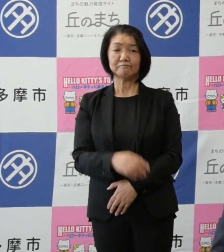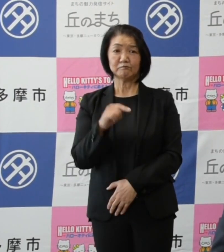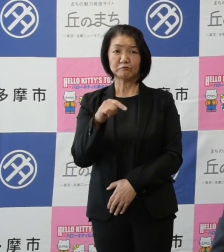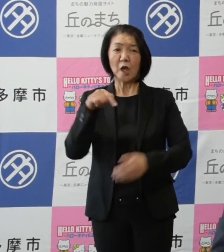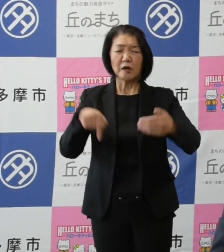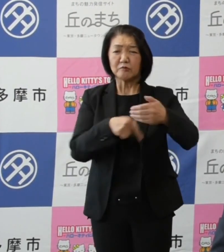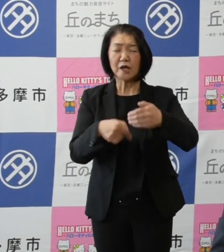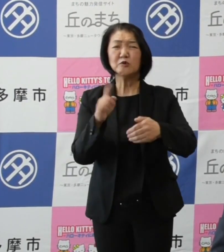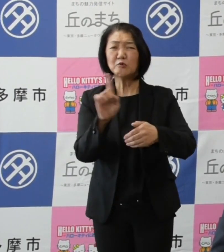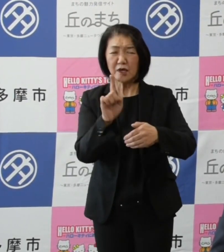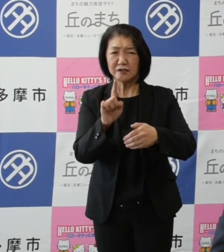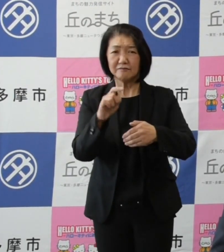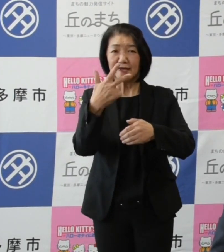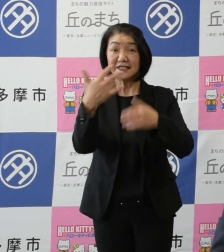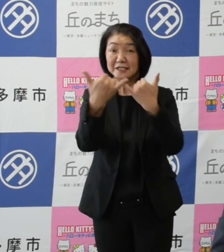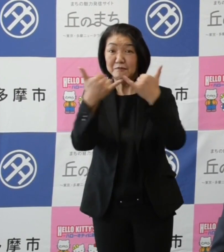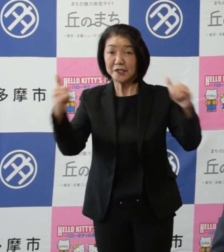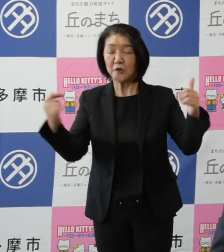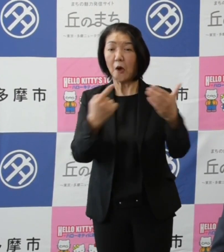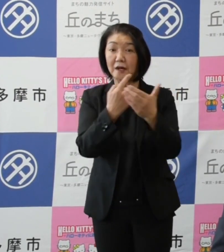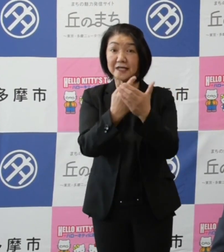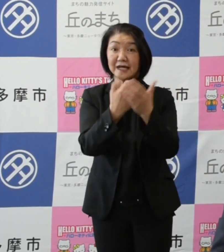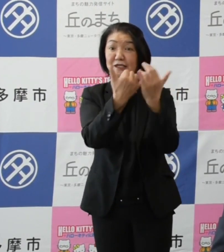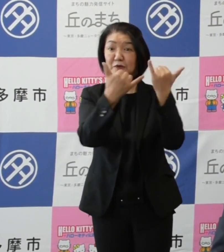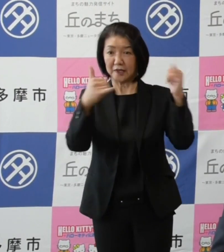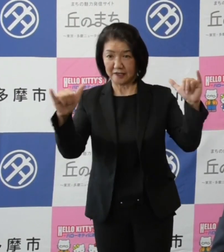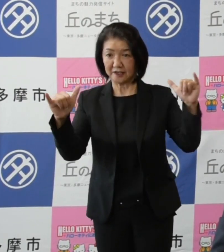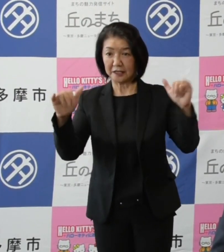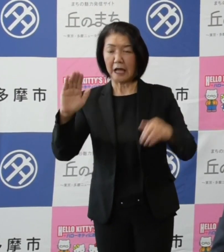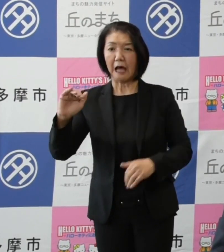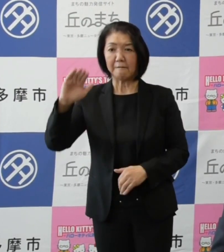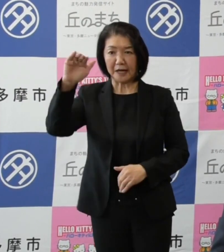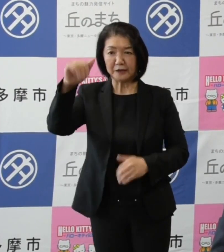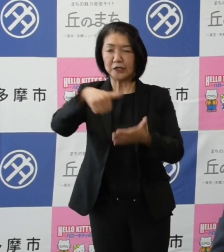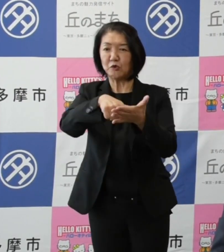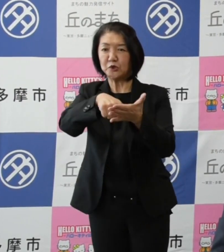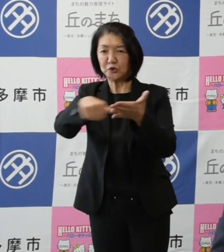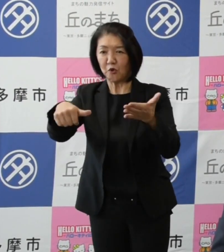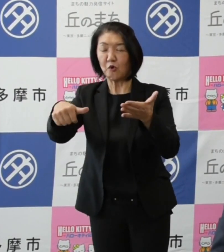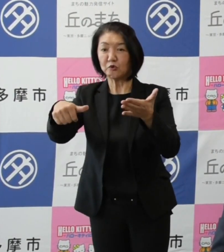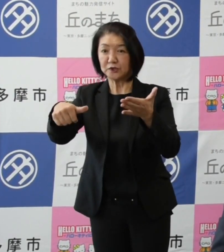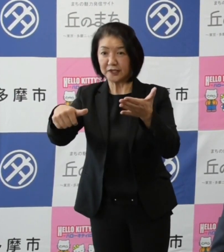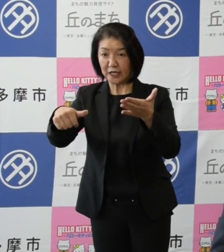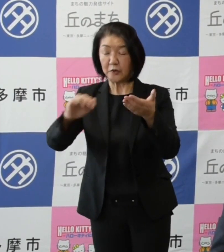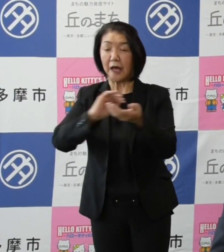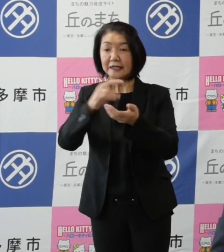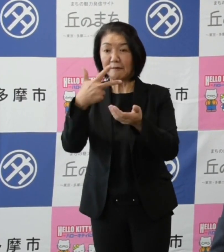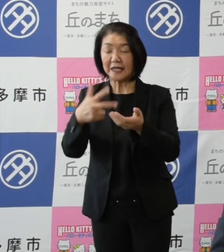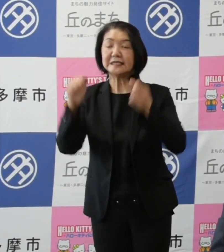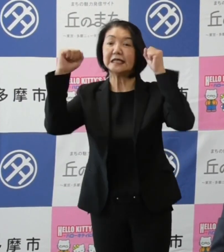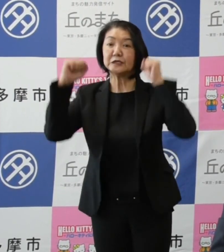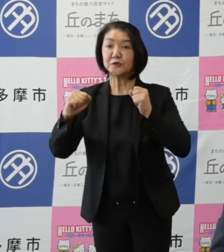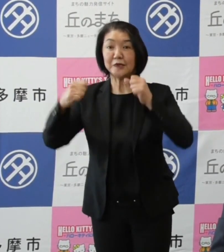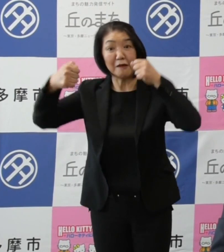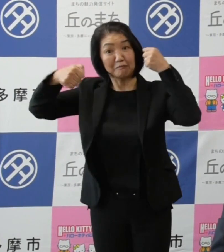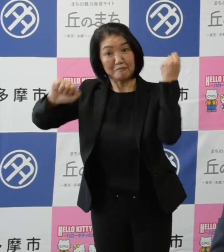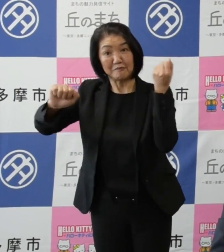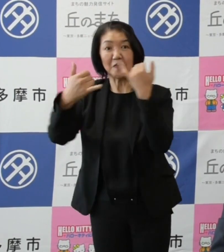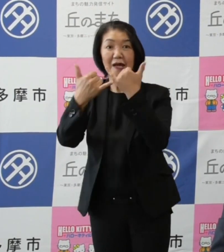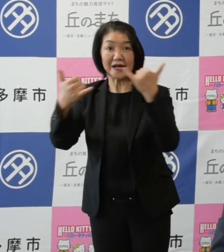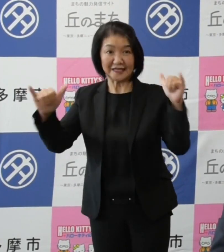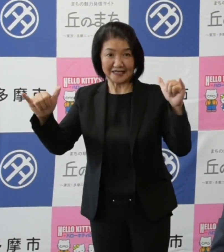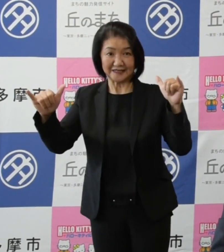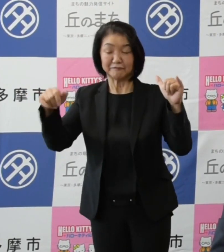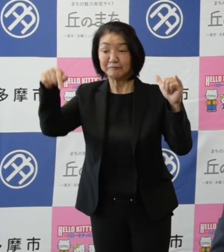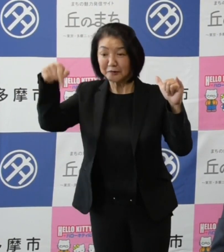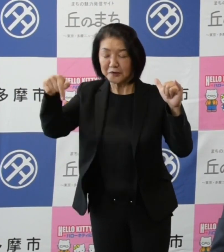市民参加者とパルテノン多摩レジデントアーティストの皆さんが唐木田地域関戸